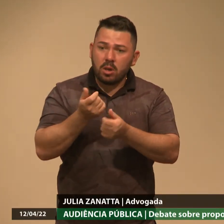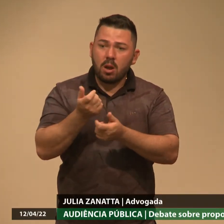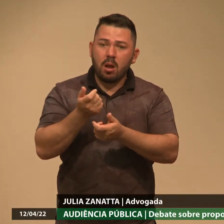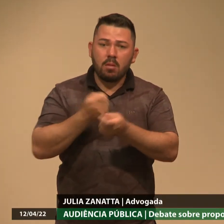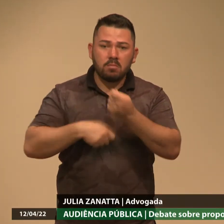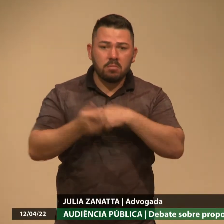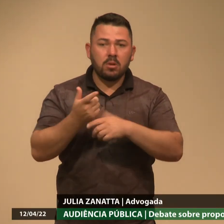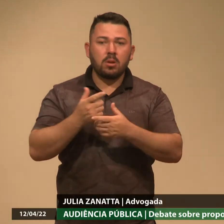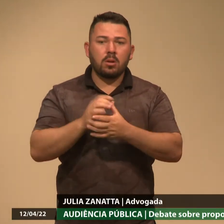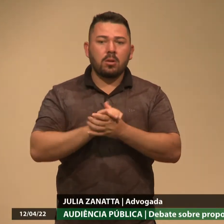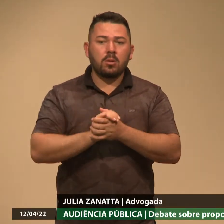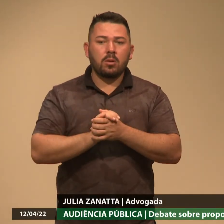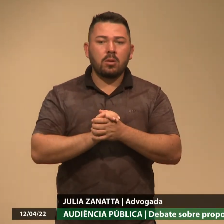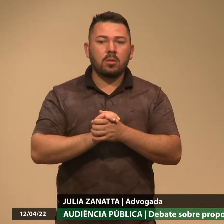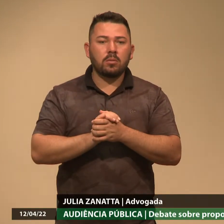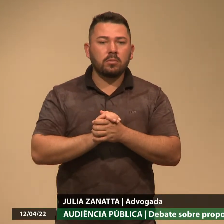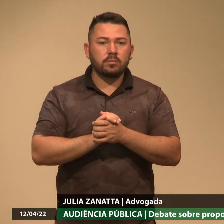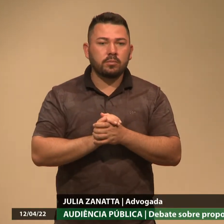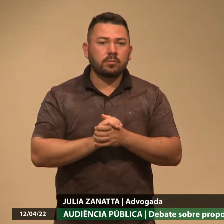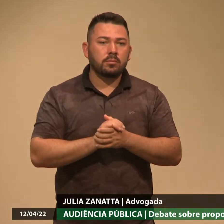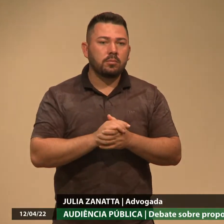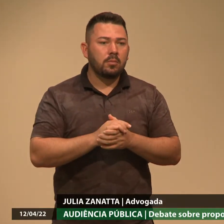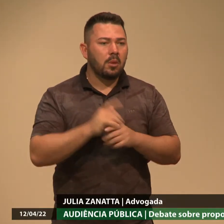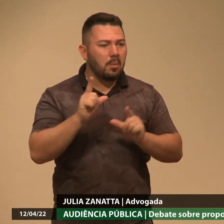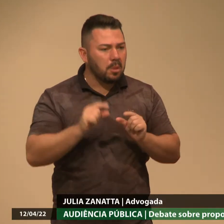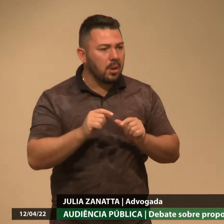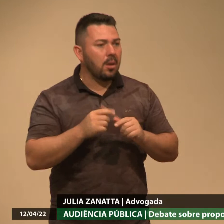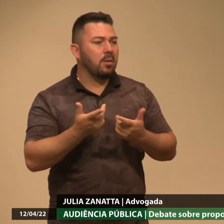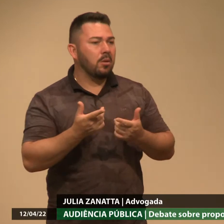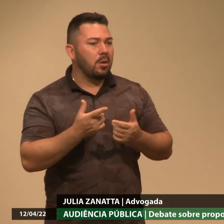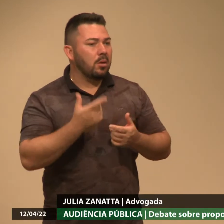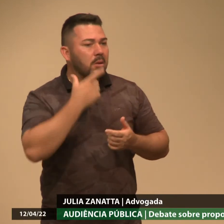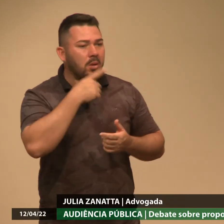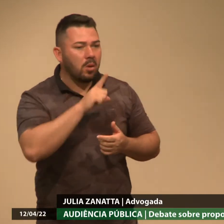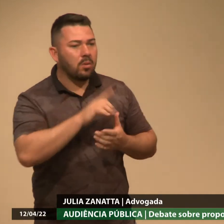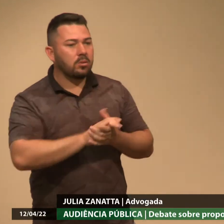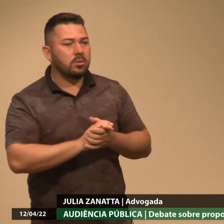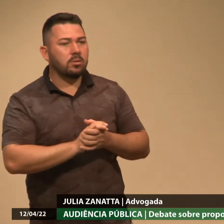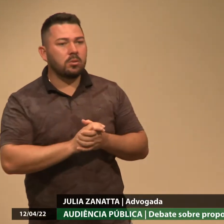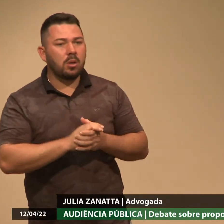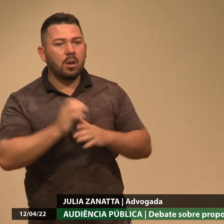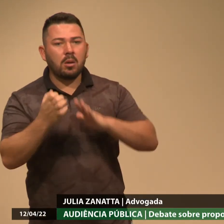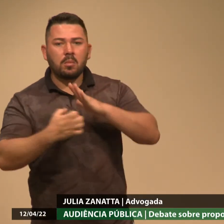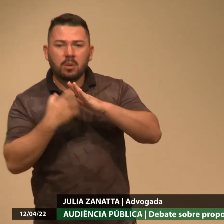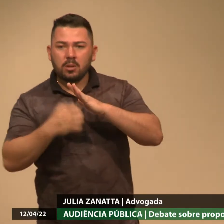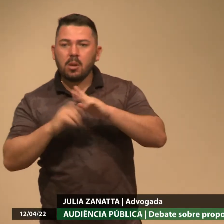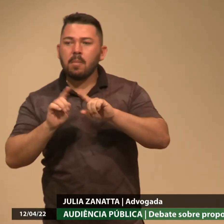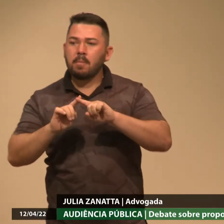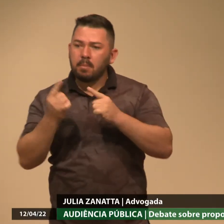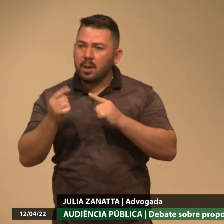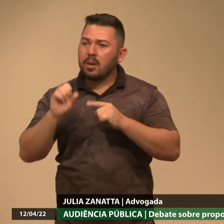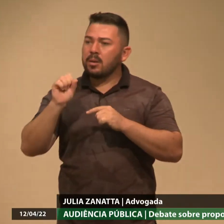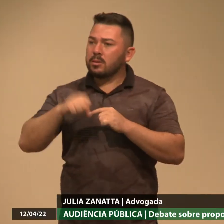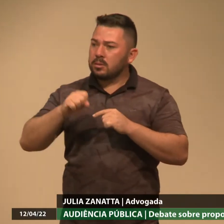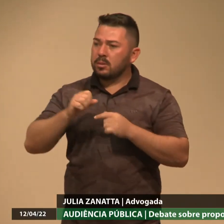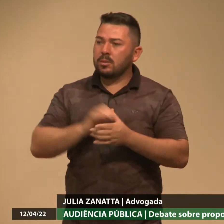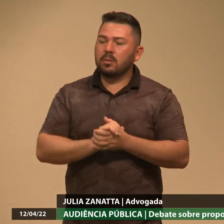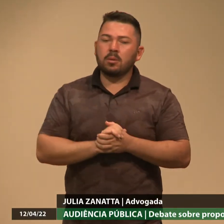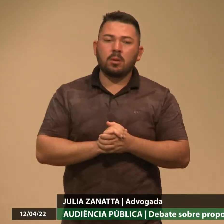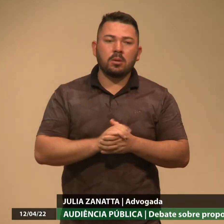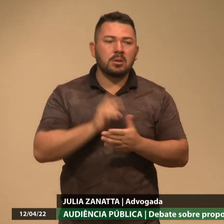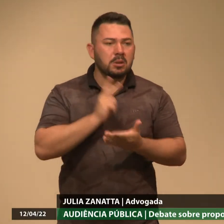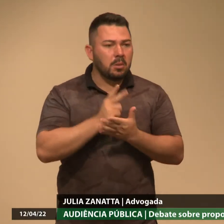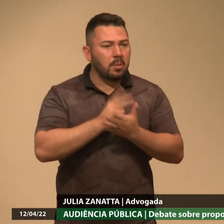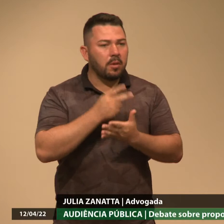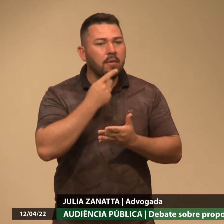para os municípios de médio porte pequeno porte que às vezes não consegue trazer uma empresa mais se eu sempre